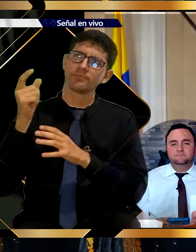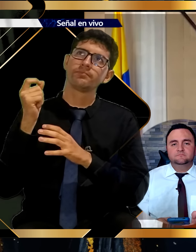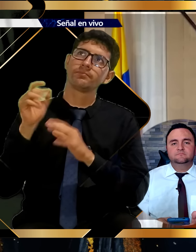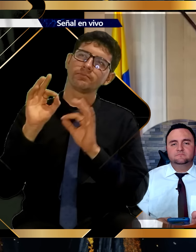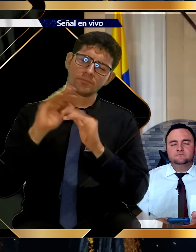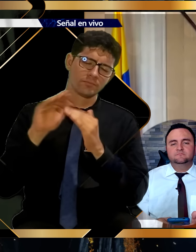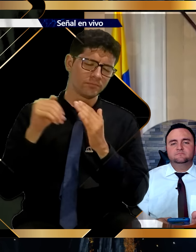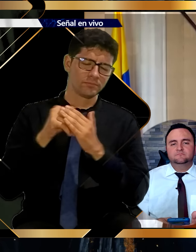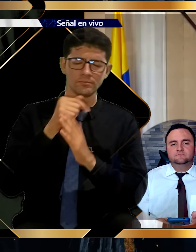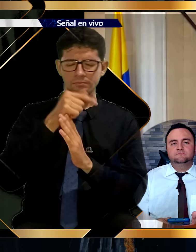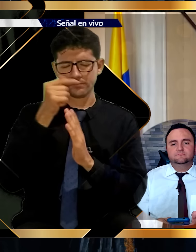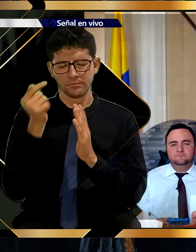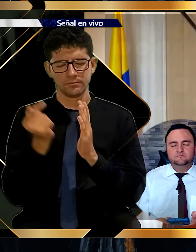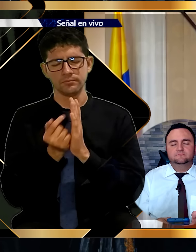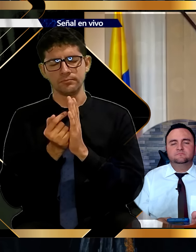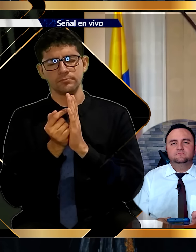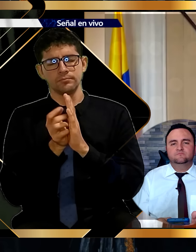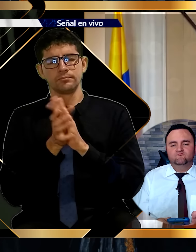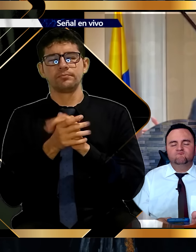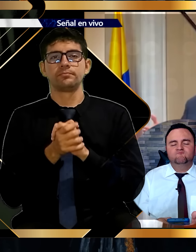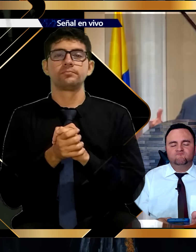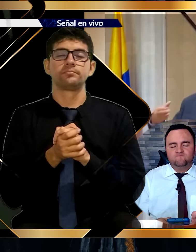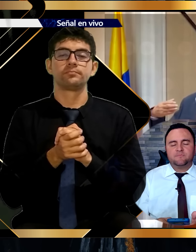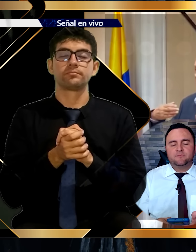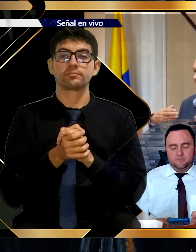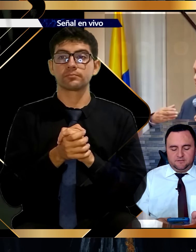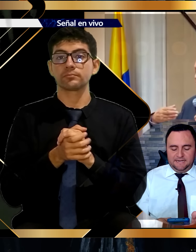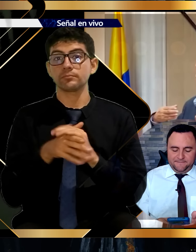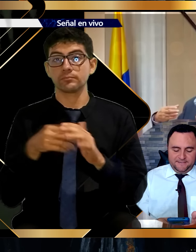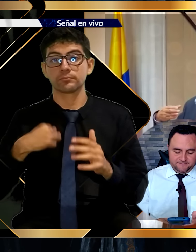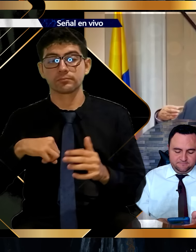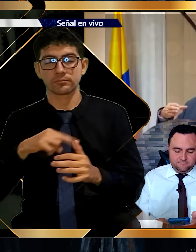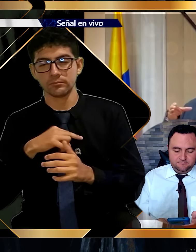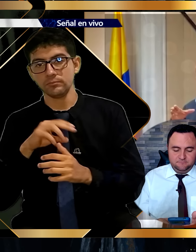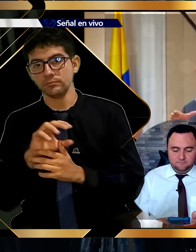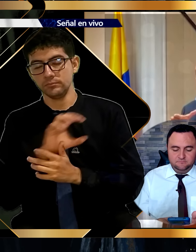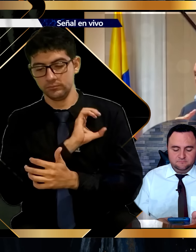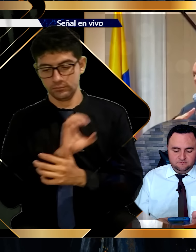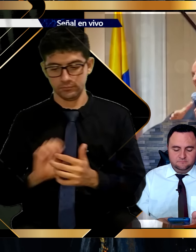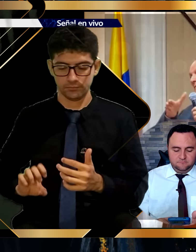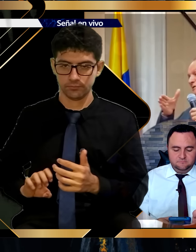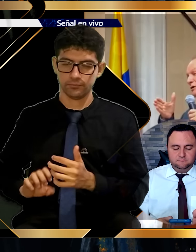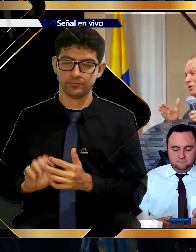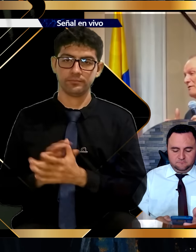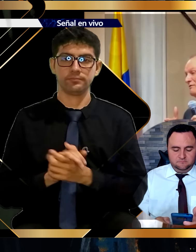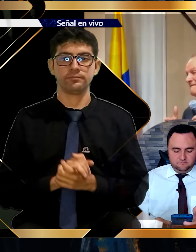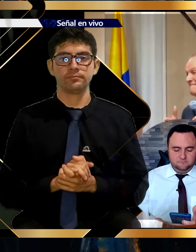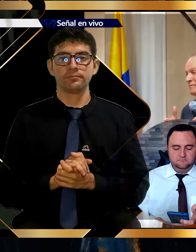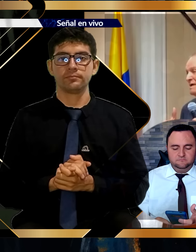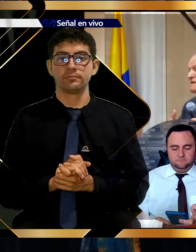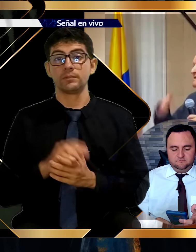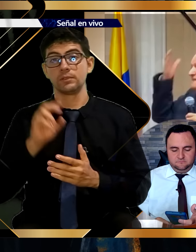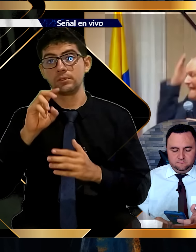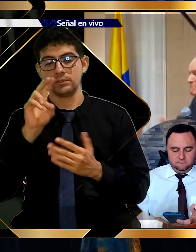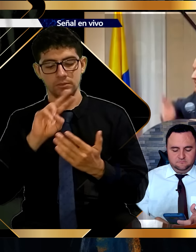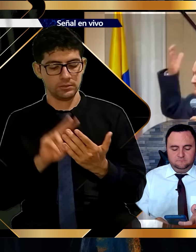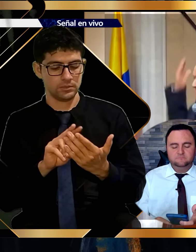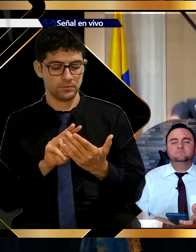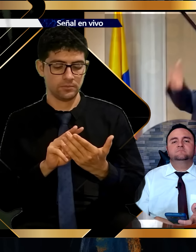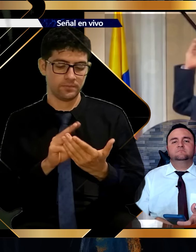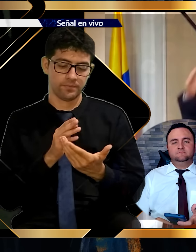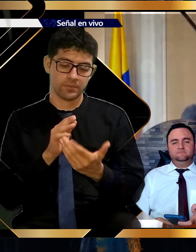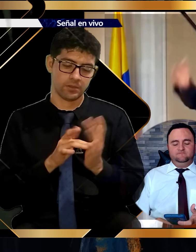Y tengo esa tendencia. Y como somos cristianos y leemos más el Antiguo Testamento que el Nuevo,